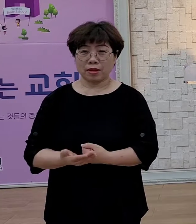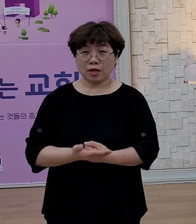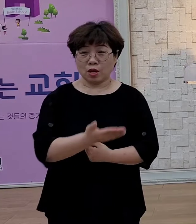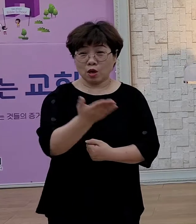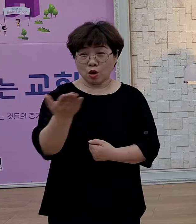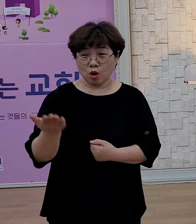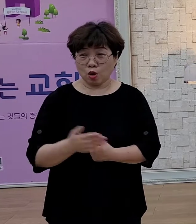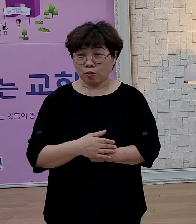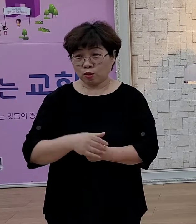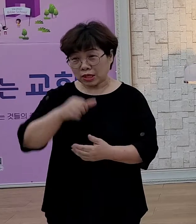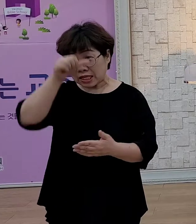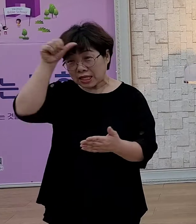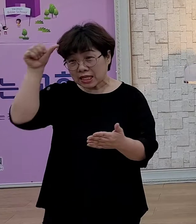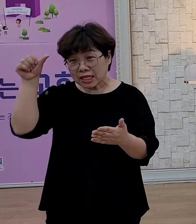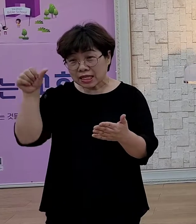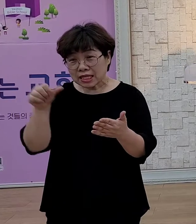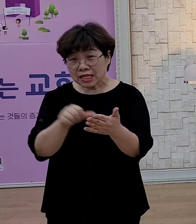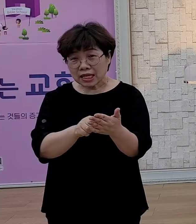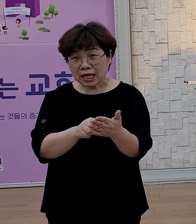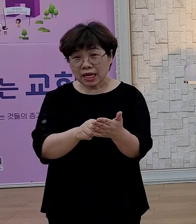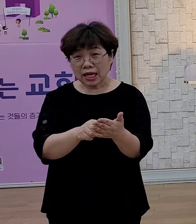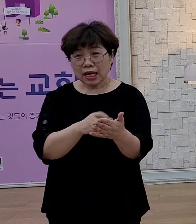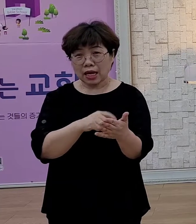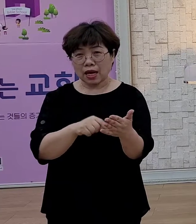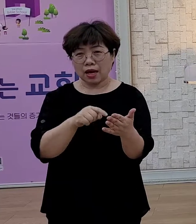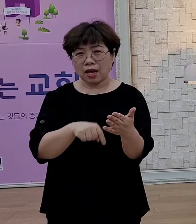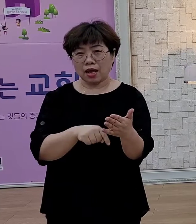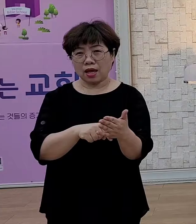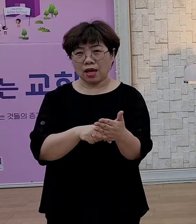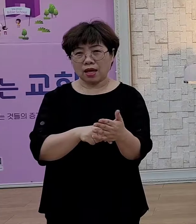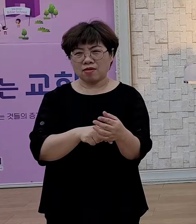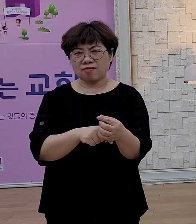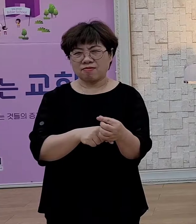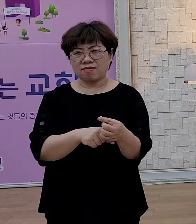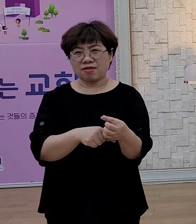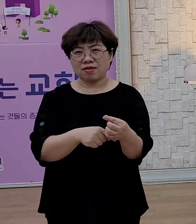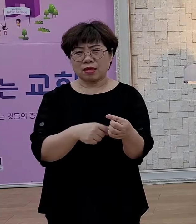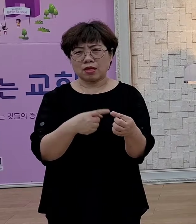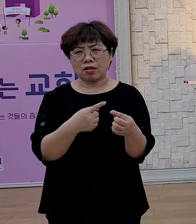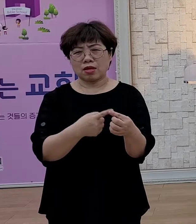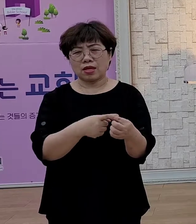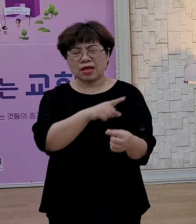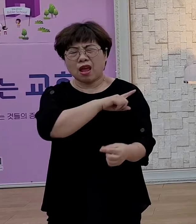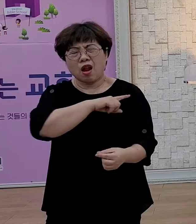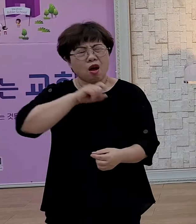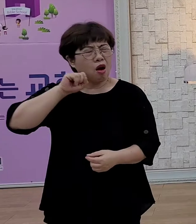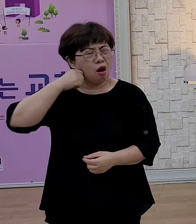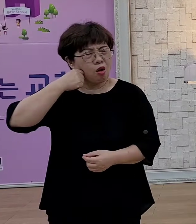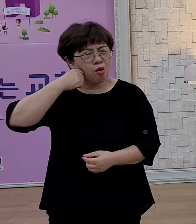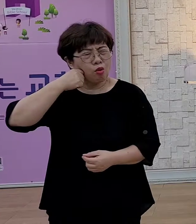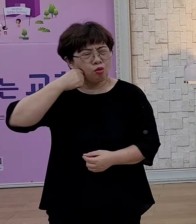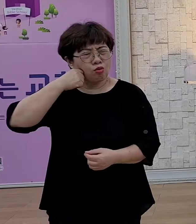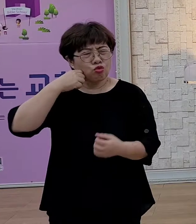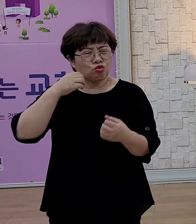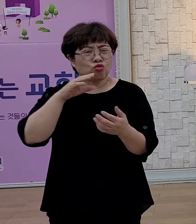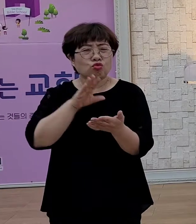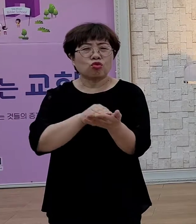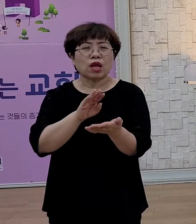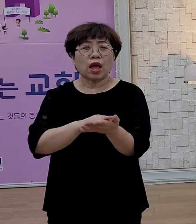여러분 인생에 있어서 가장 어려운 주제가 있다면 고난이 아닐까 이런